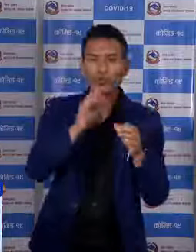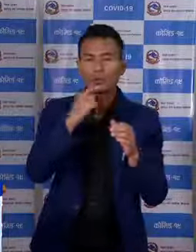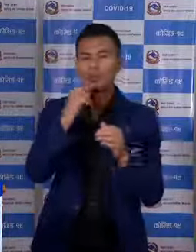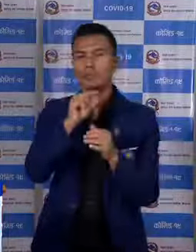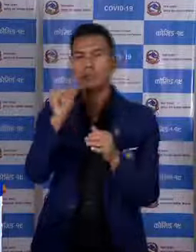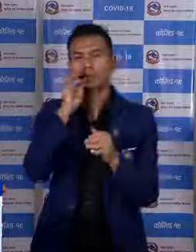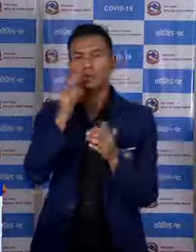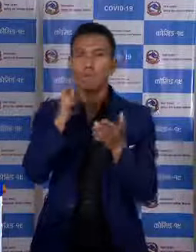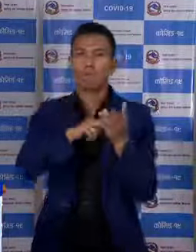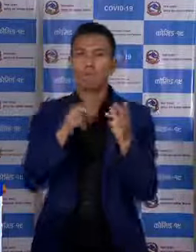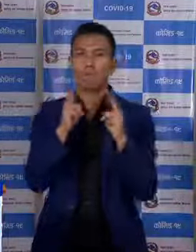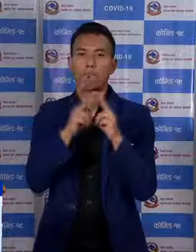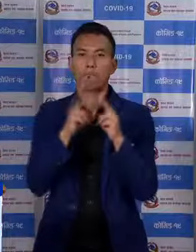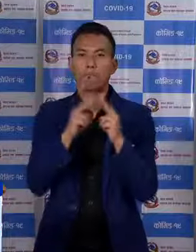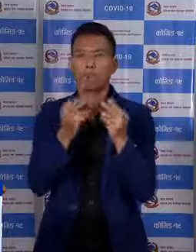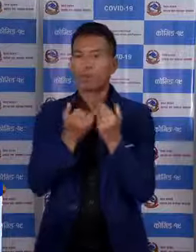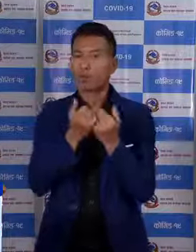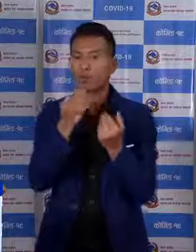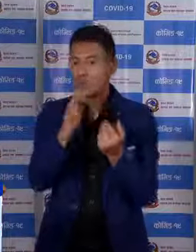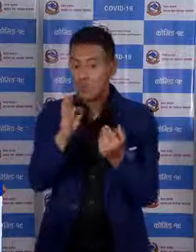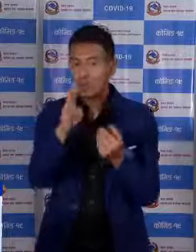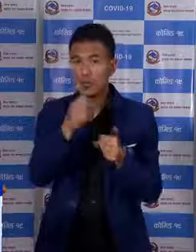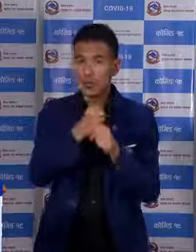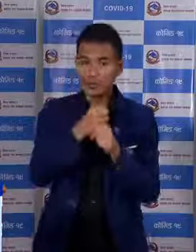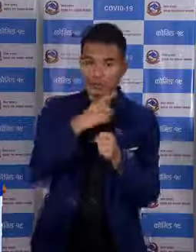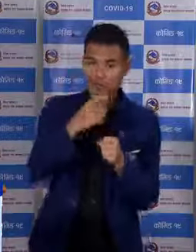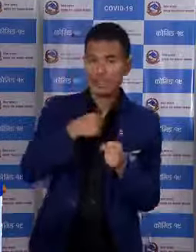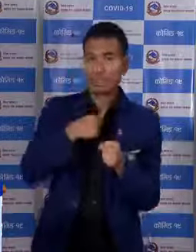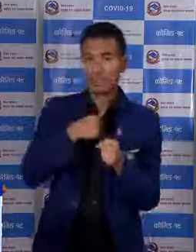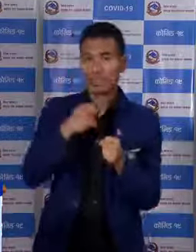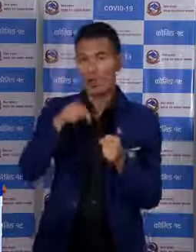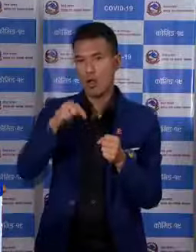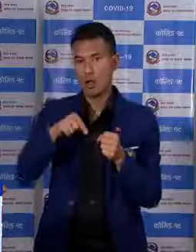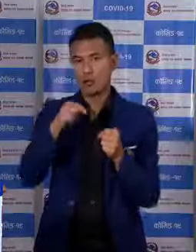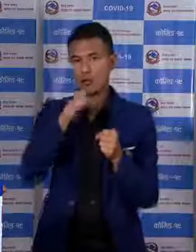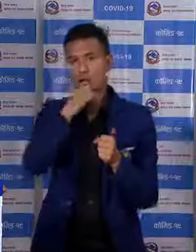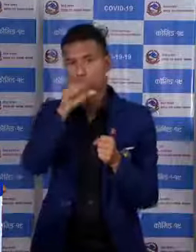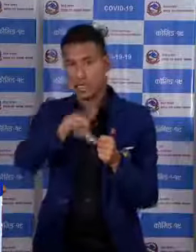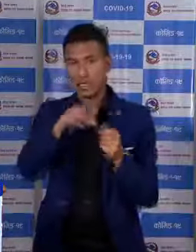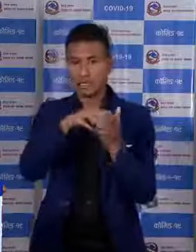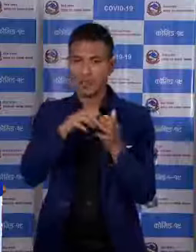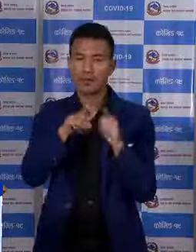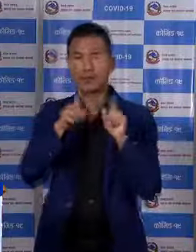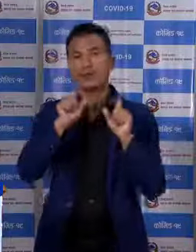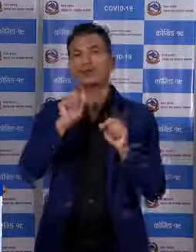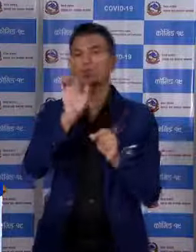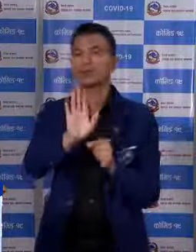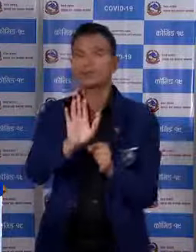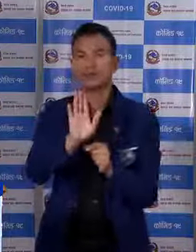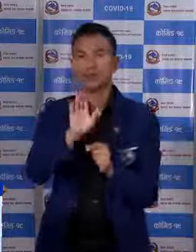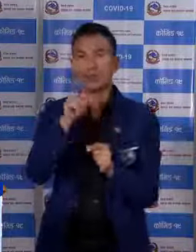उबाटा भने राजून आमड़े कंट्याक्ट्रेसिंग गर